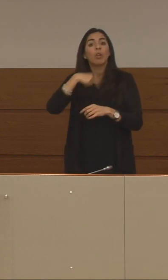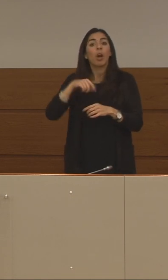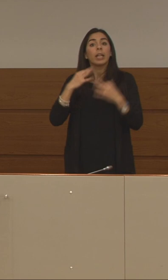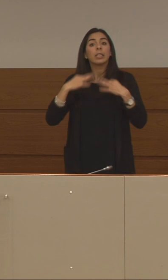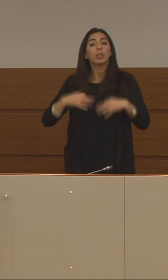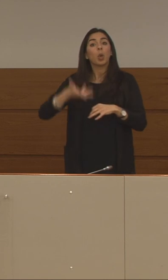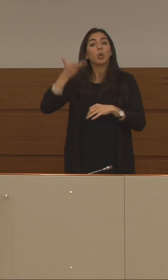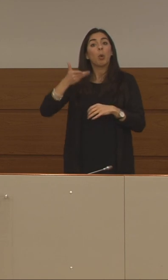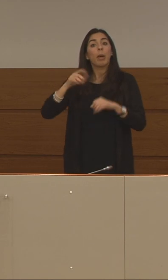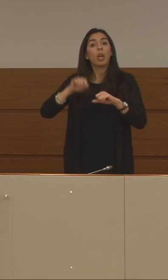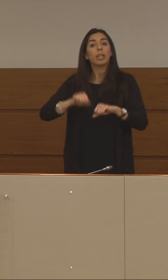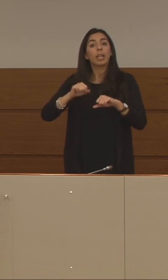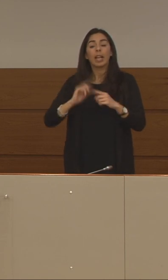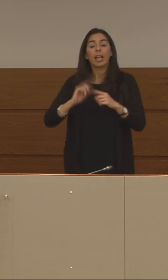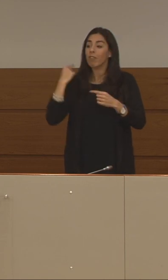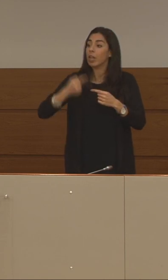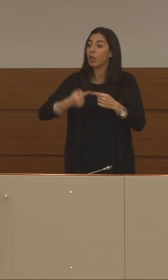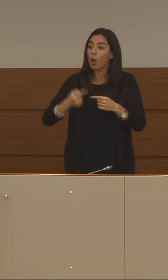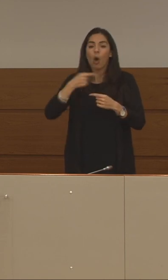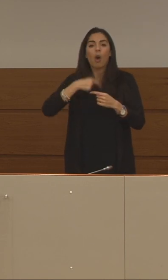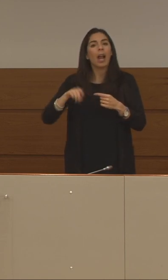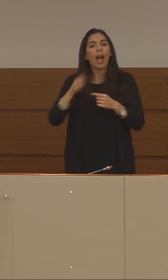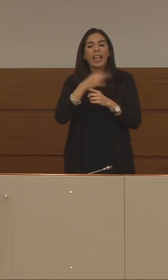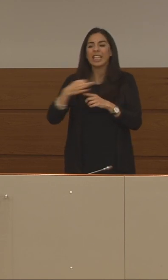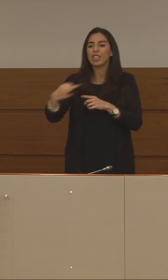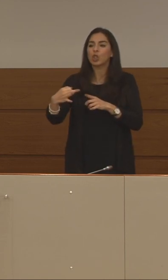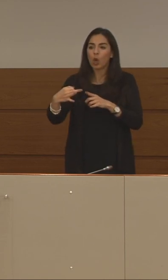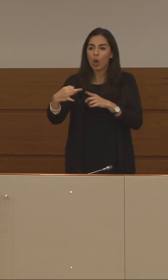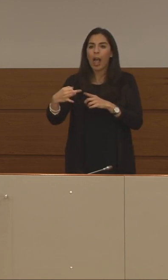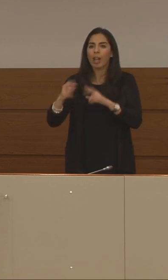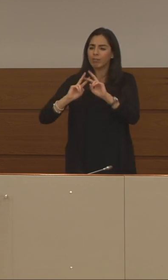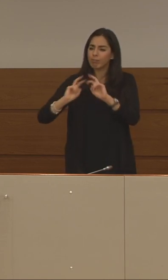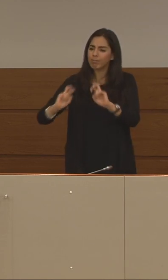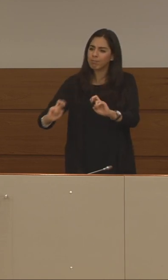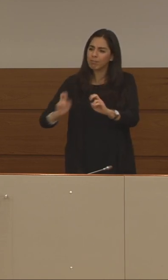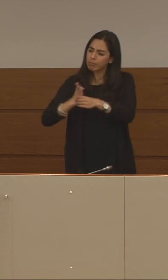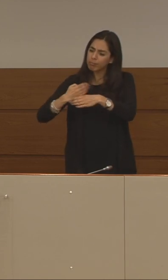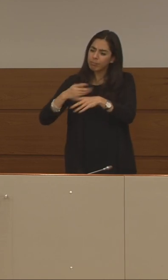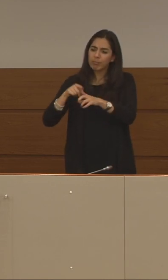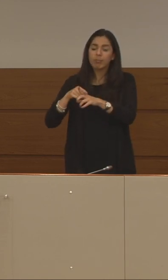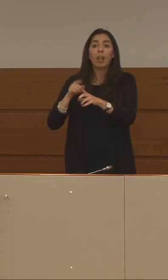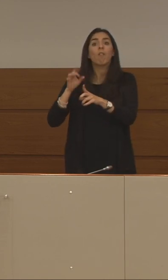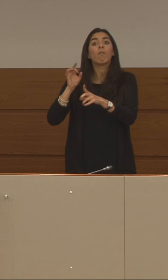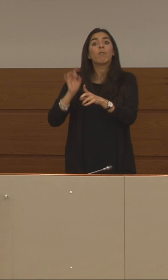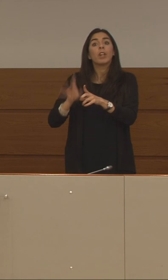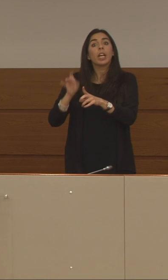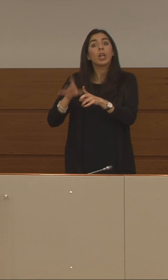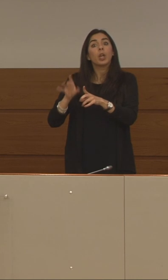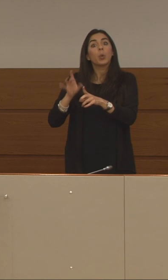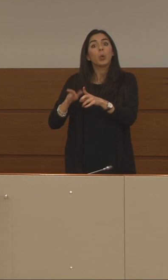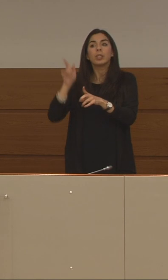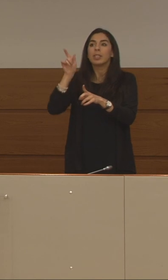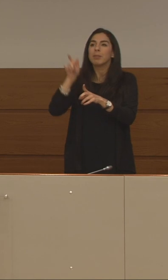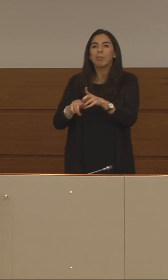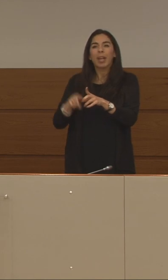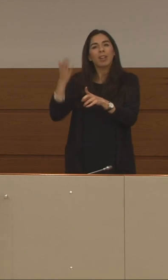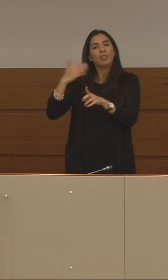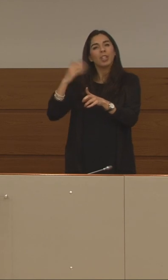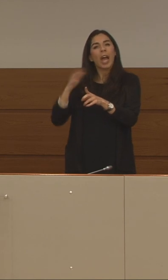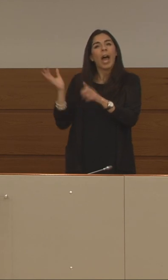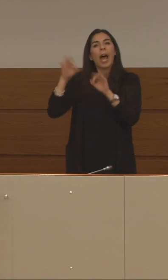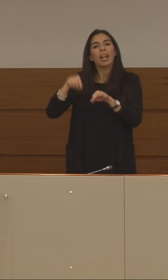sequenziato isolato e sequenziato virus di paziente cinese arrivato a roma che era stata